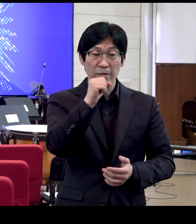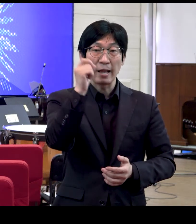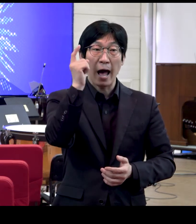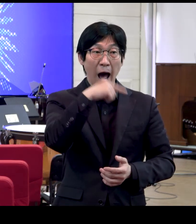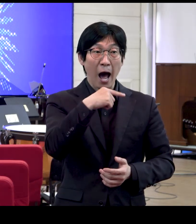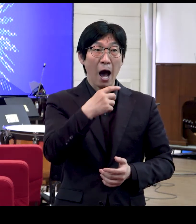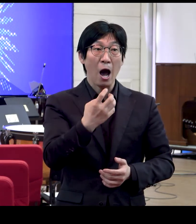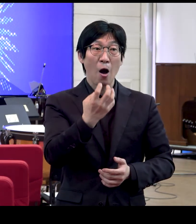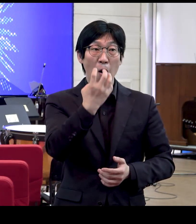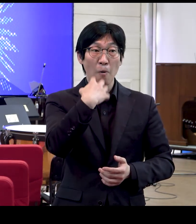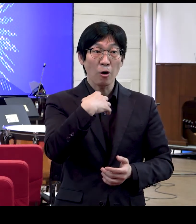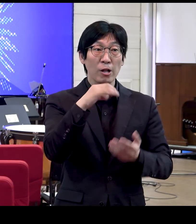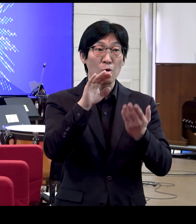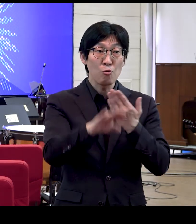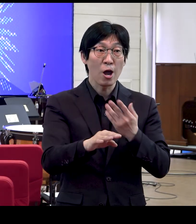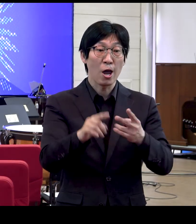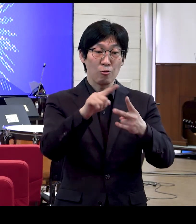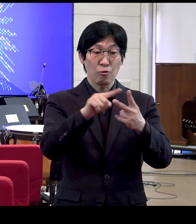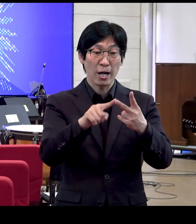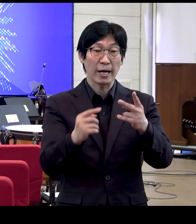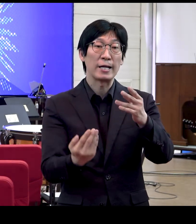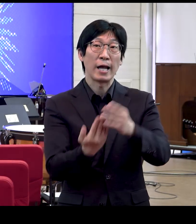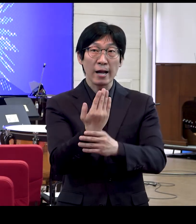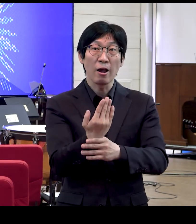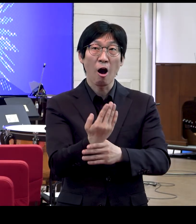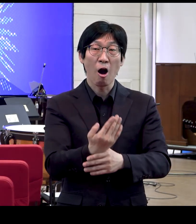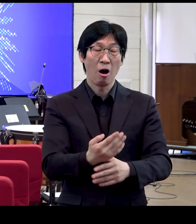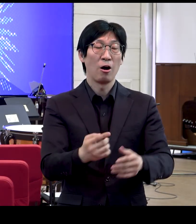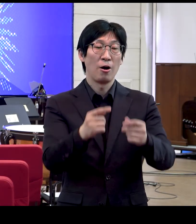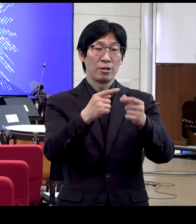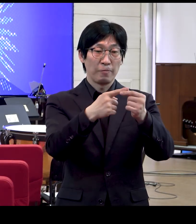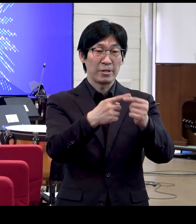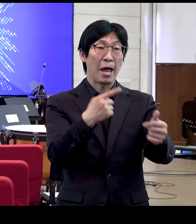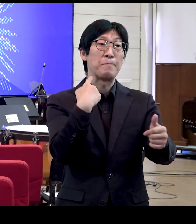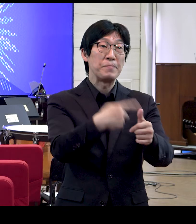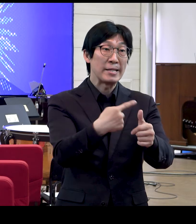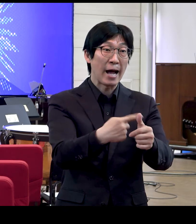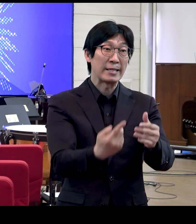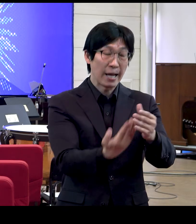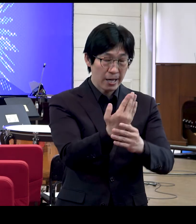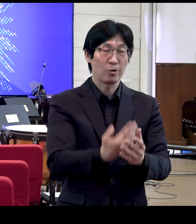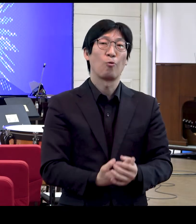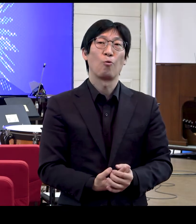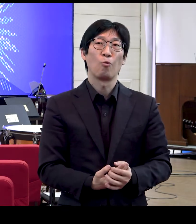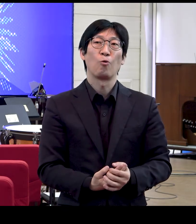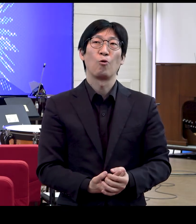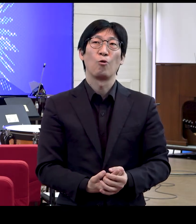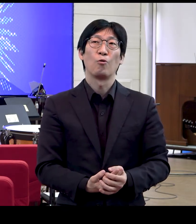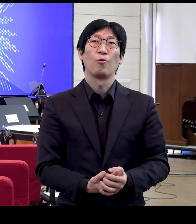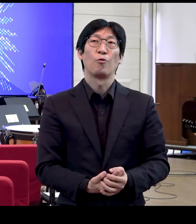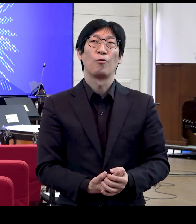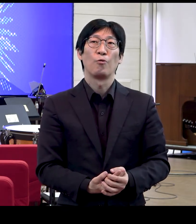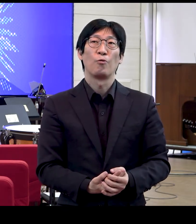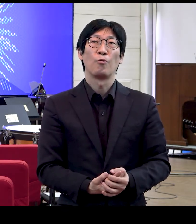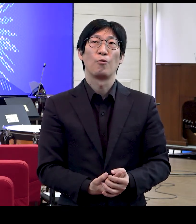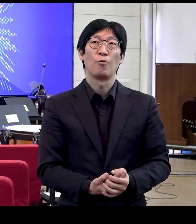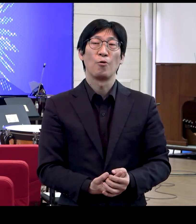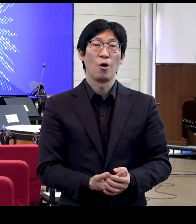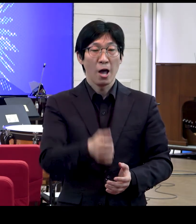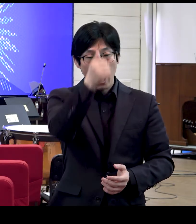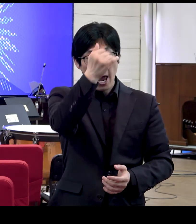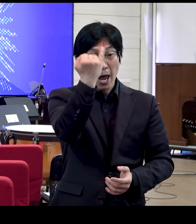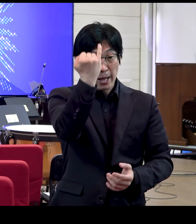되면 두 가지가 반드시 있을 수밖에 없다. 그게 바로 뭐냐면 블레임이라는 것과, 예, 비난하는 것.